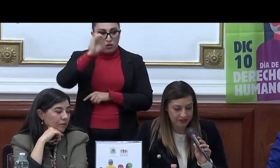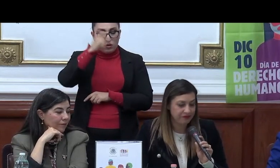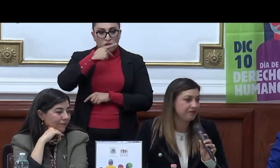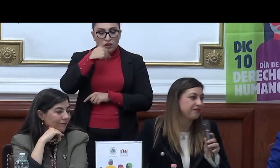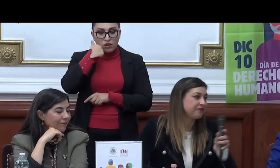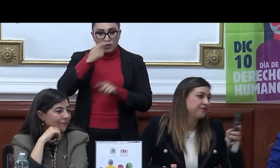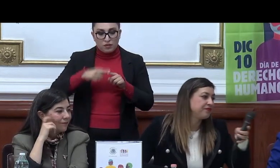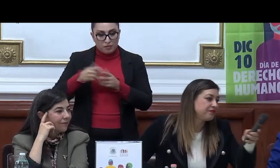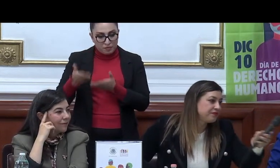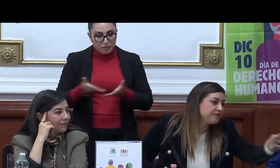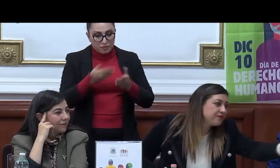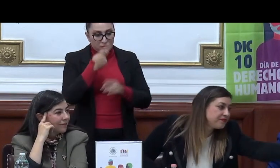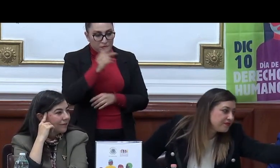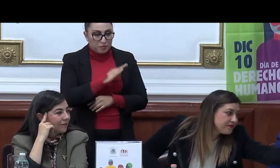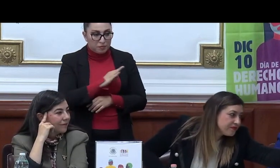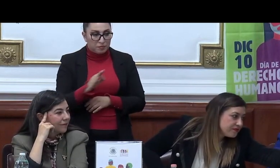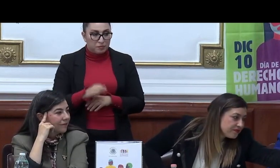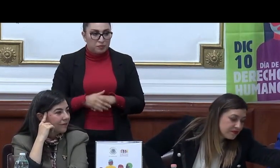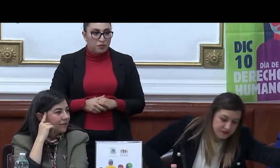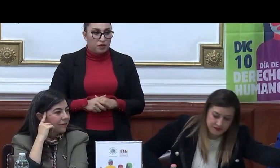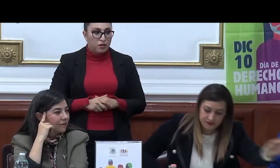tiene.